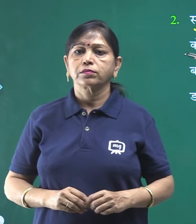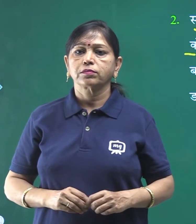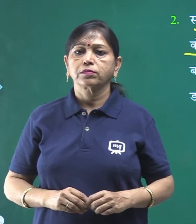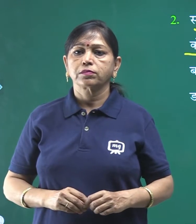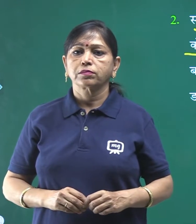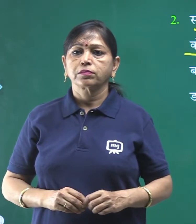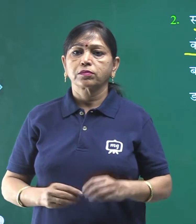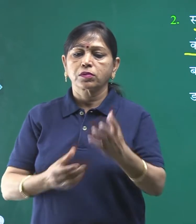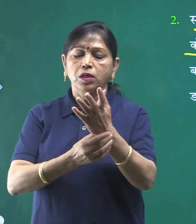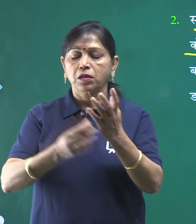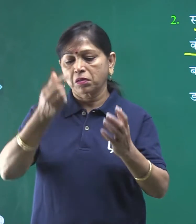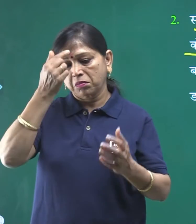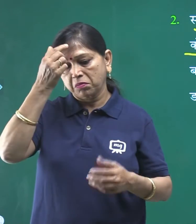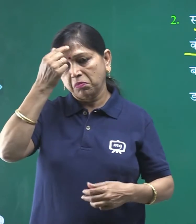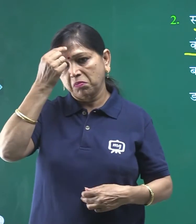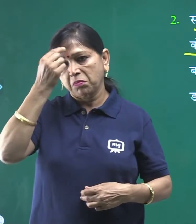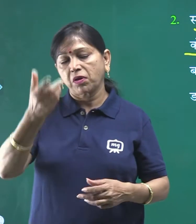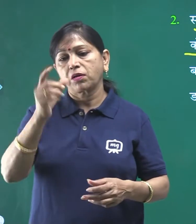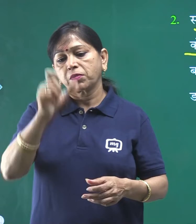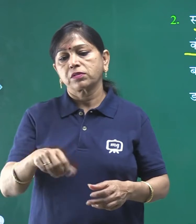रोगी के हृदय की